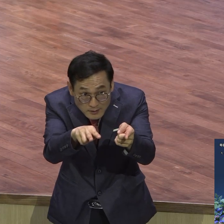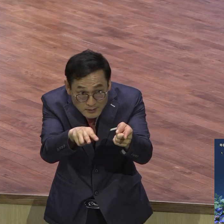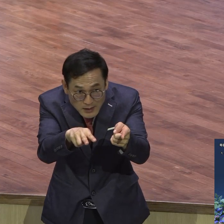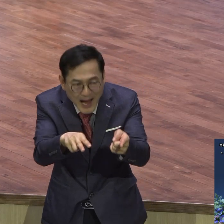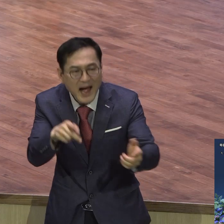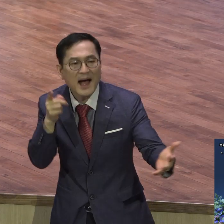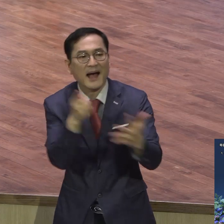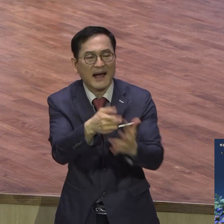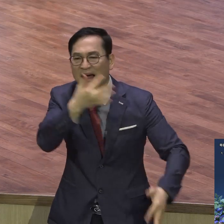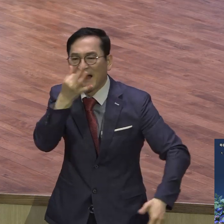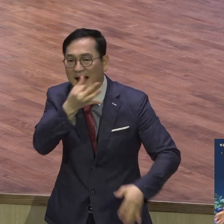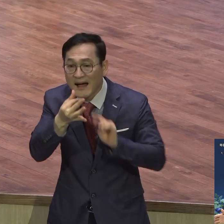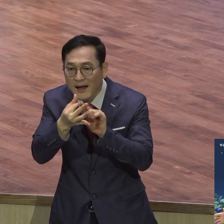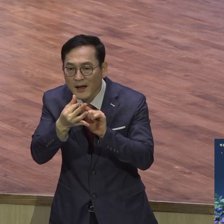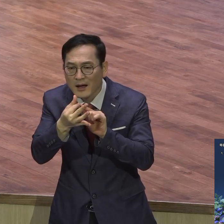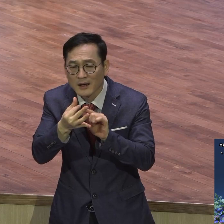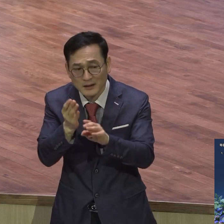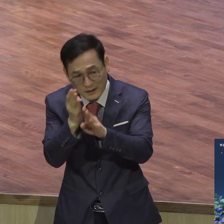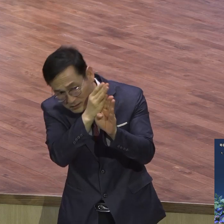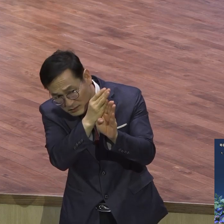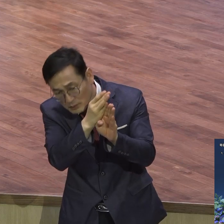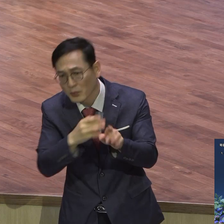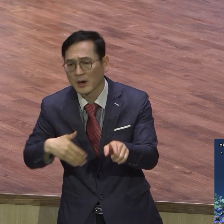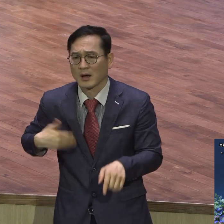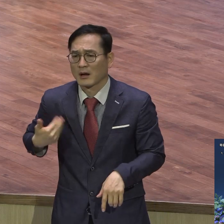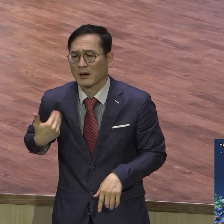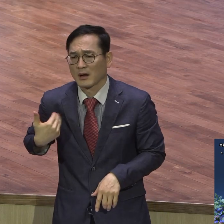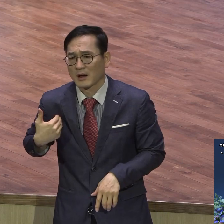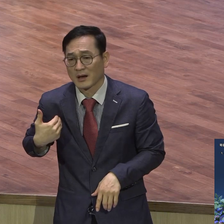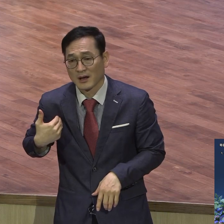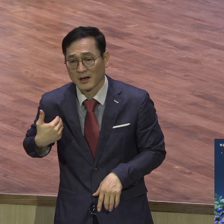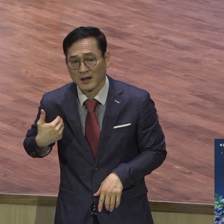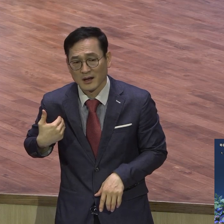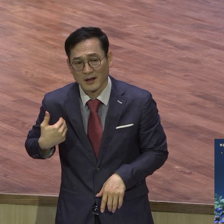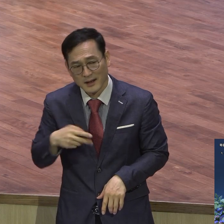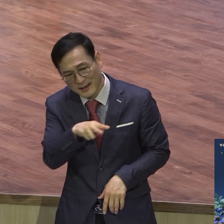잣대를만 보고 비판해서는 안 된다 그런 말이